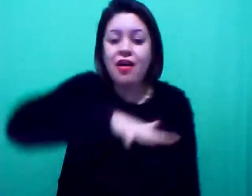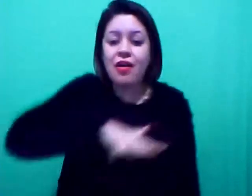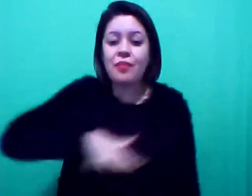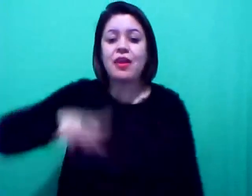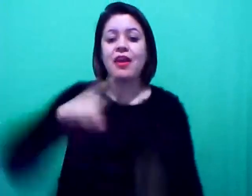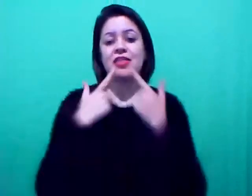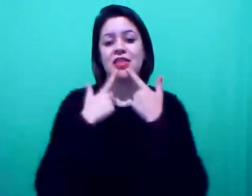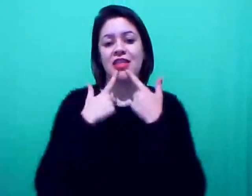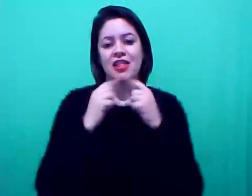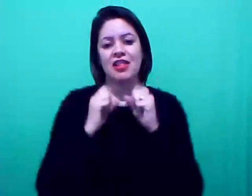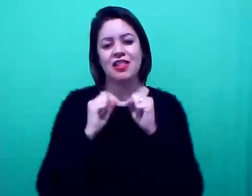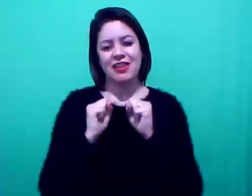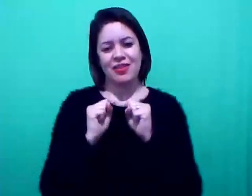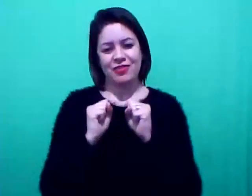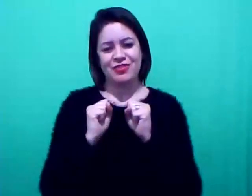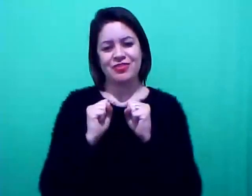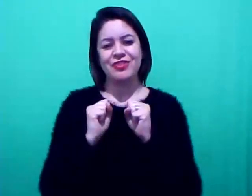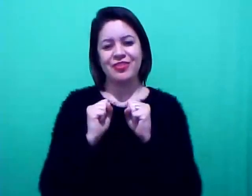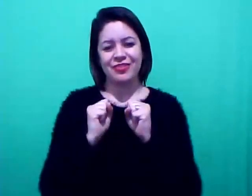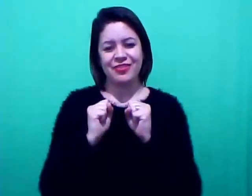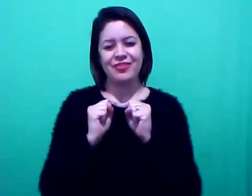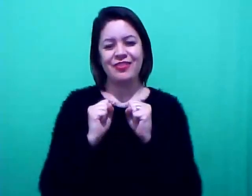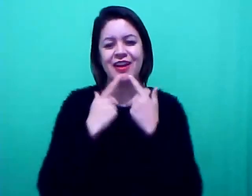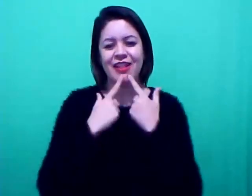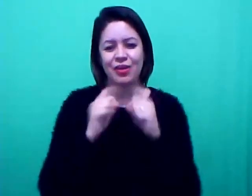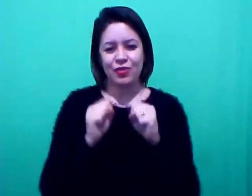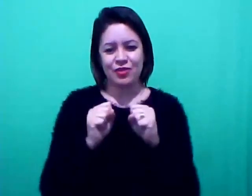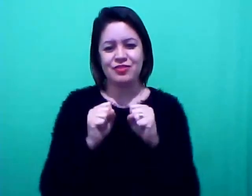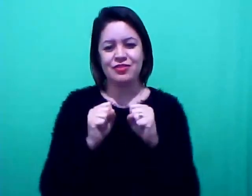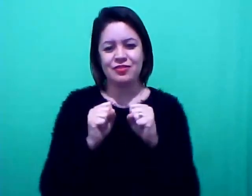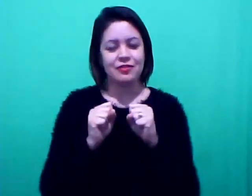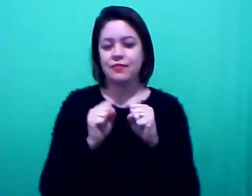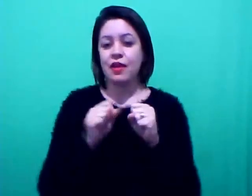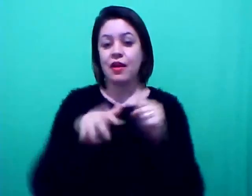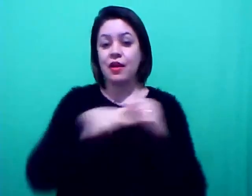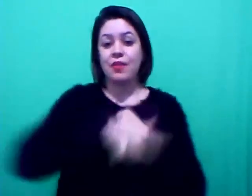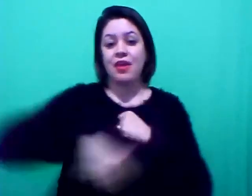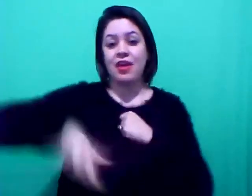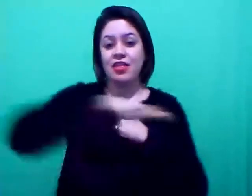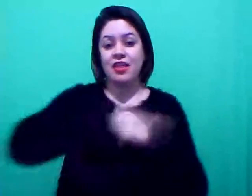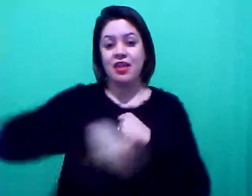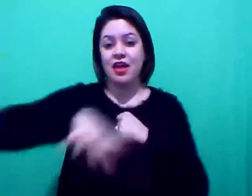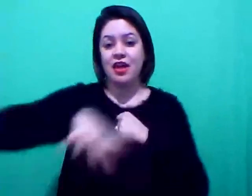Porque isso é melhor dentro dessa área da linguística, da linguagem.